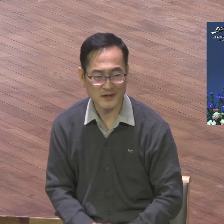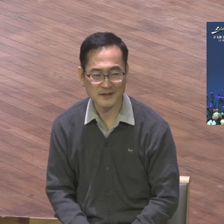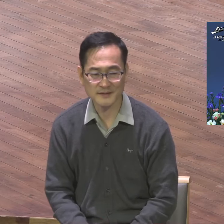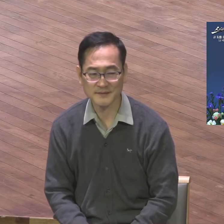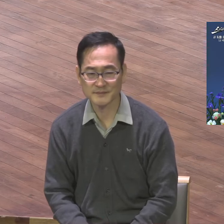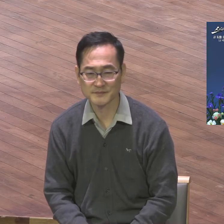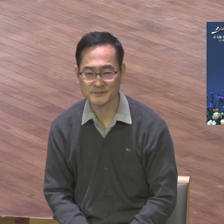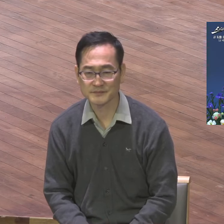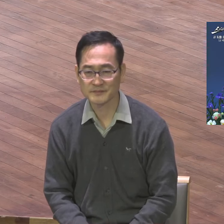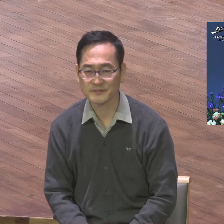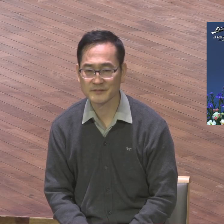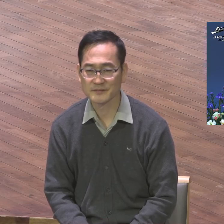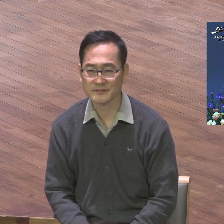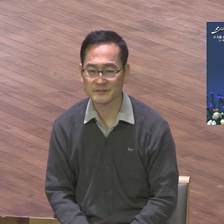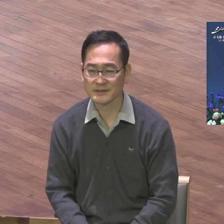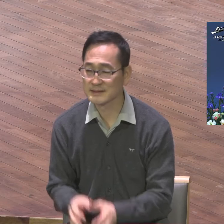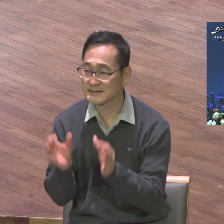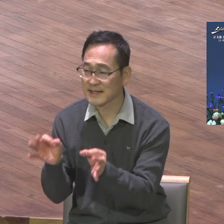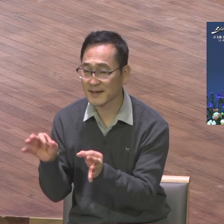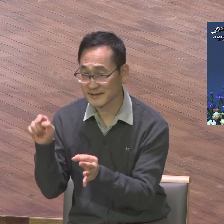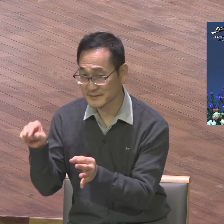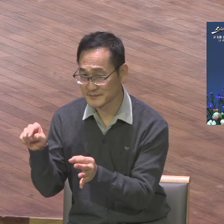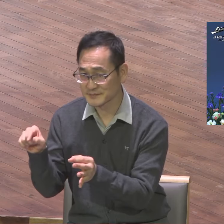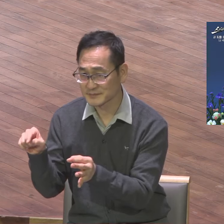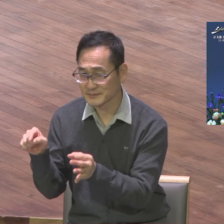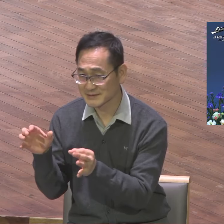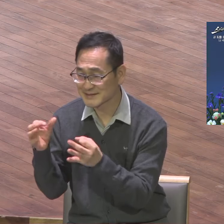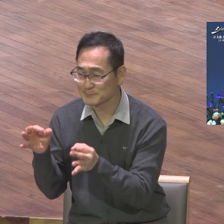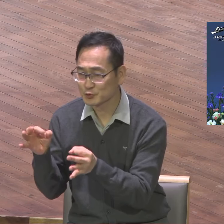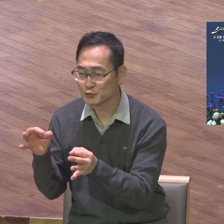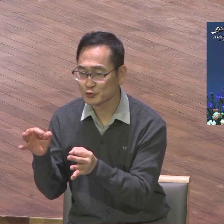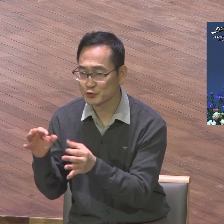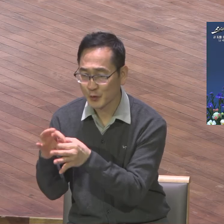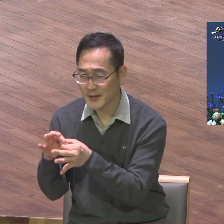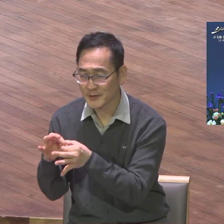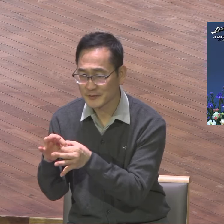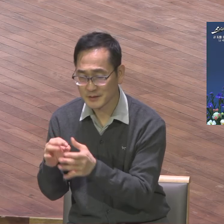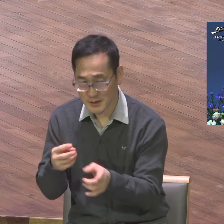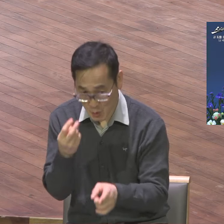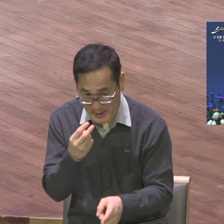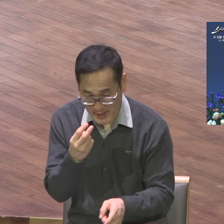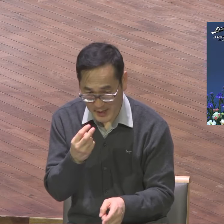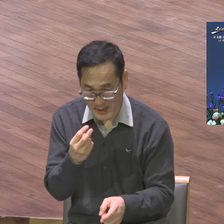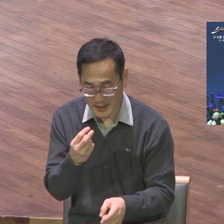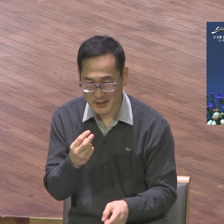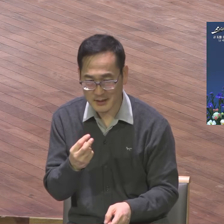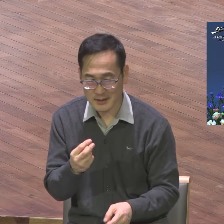최근에 한 금융사가 진행한 이 우리나라 1인 가구 3대